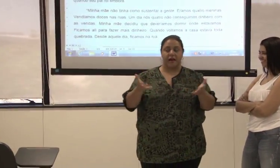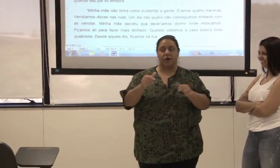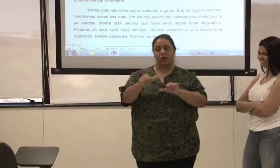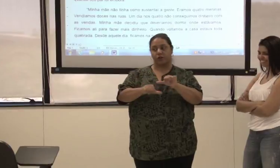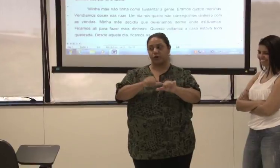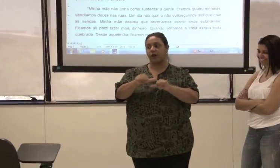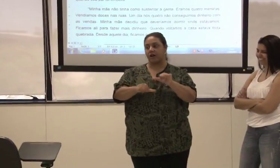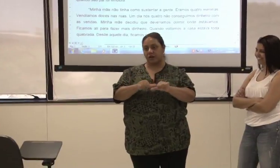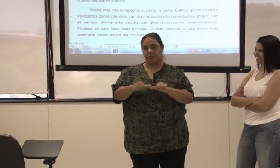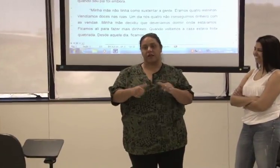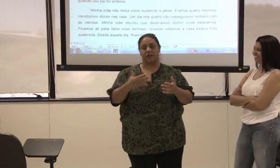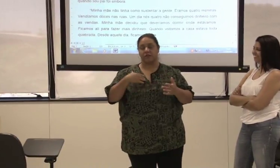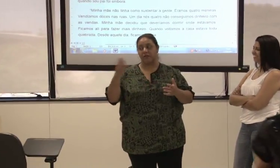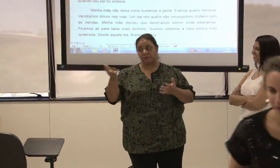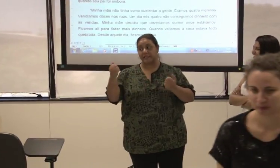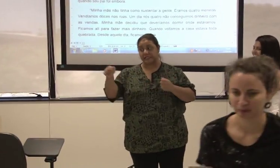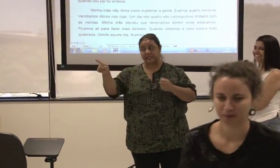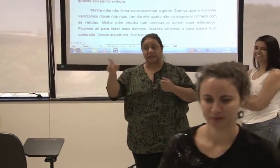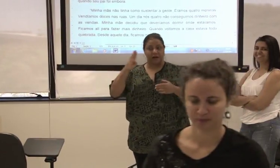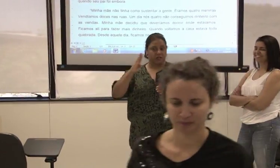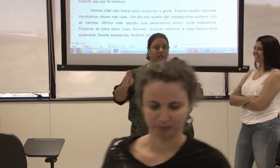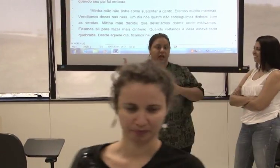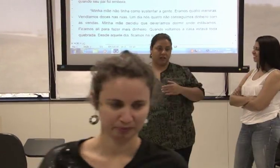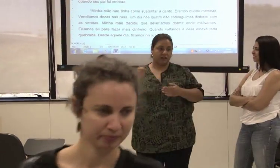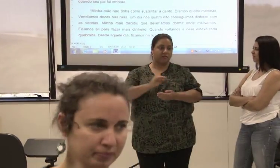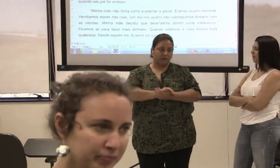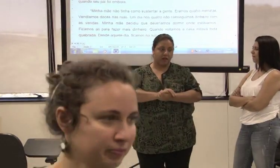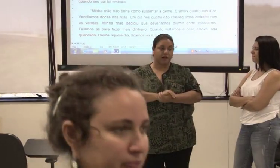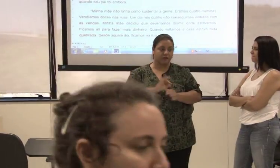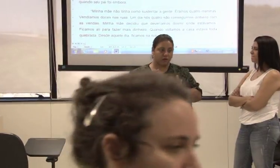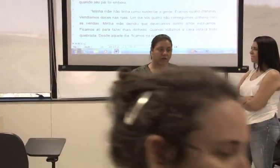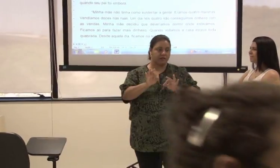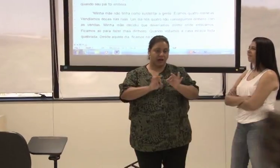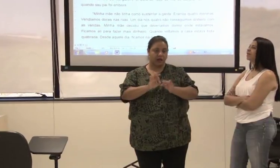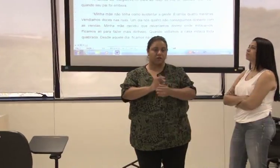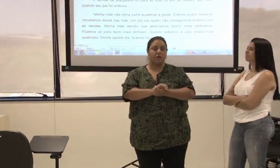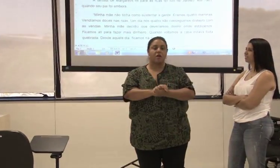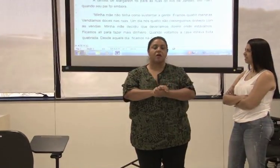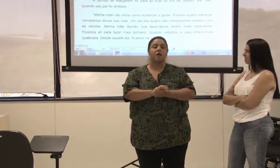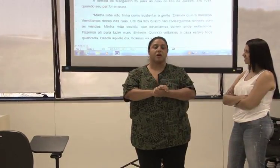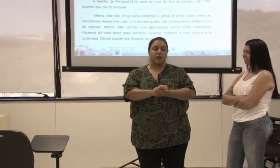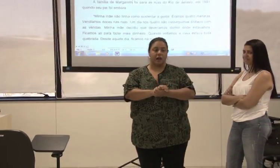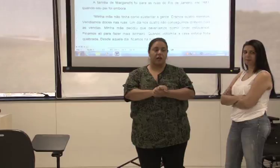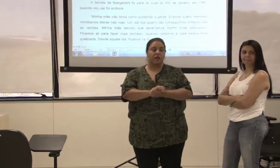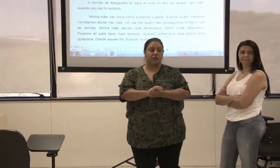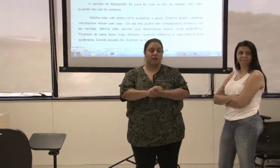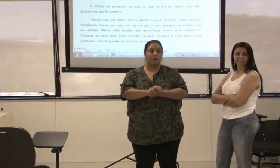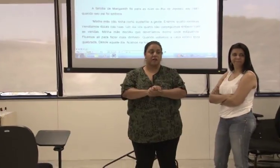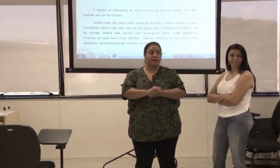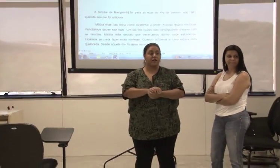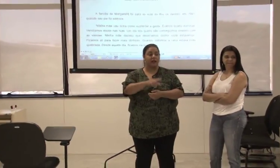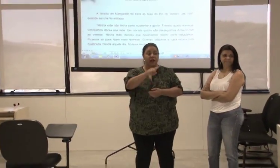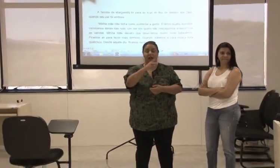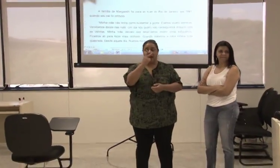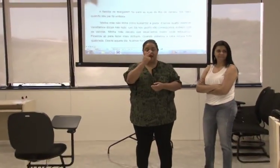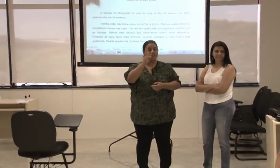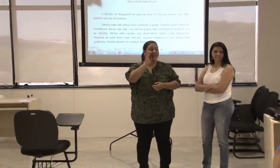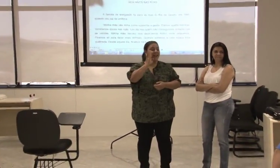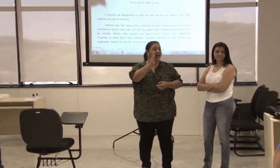Agora eu estou trocando, né? Precisa ser mais direta, é mais organizado. Eu acho Né? barato. Da TV Canção